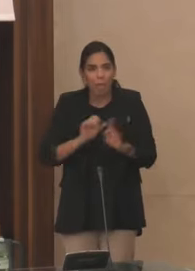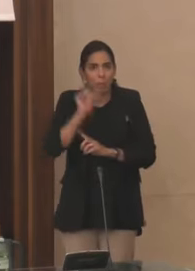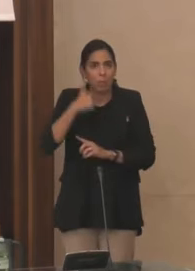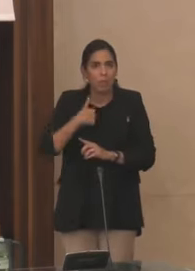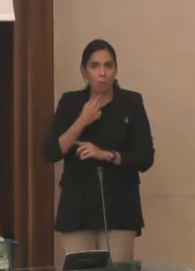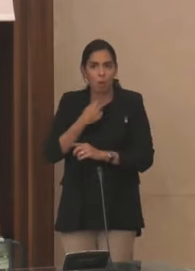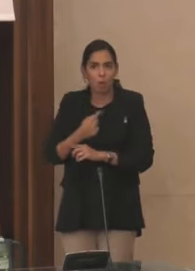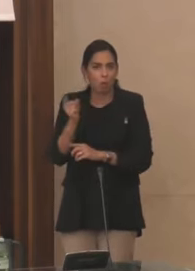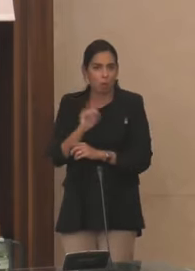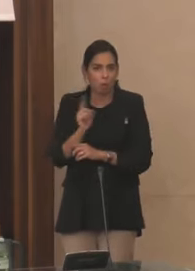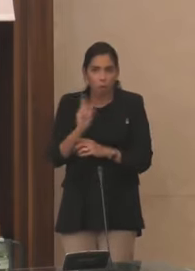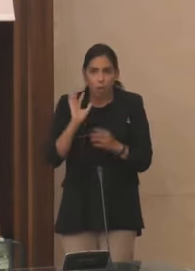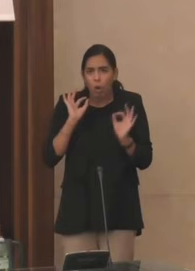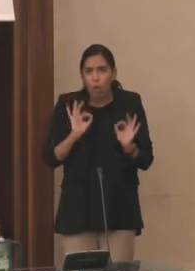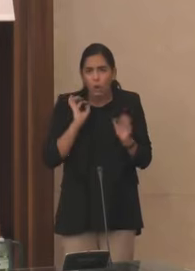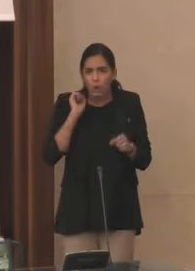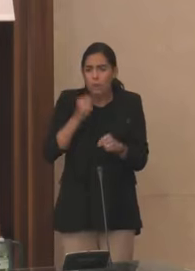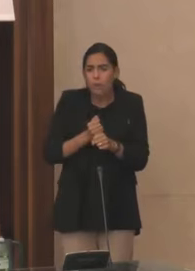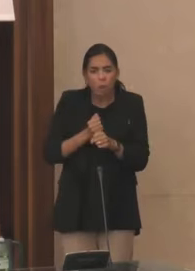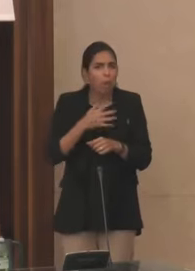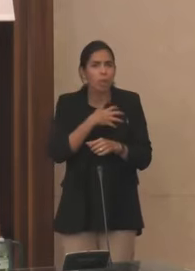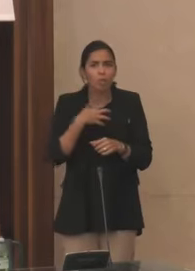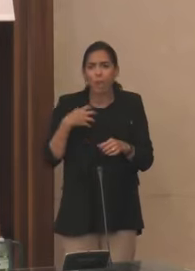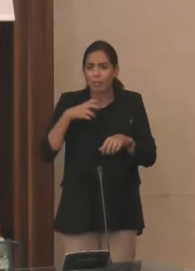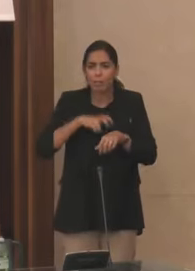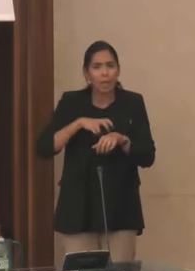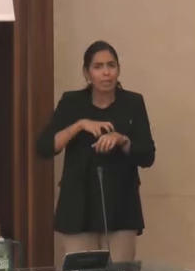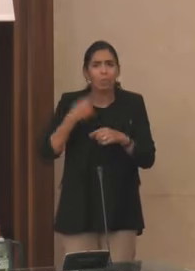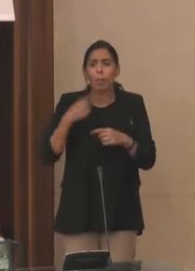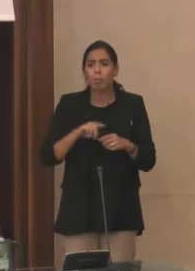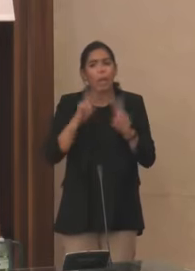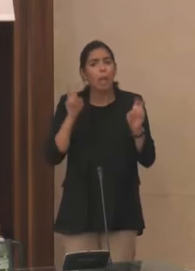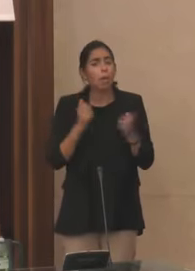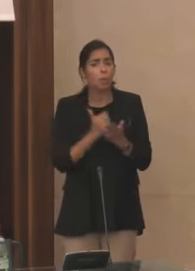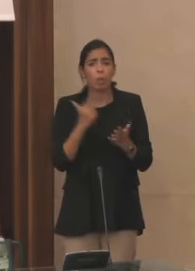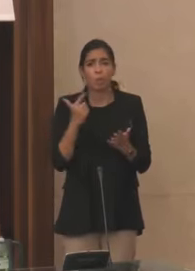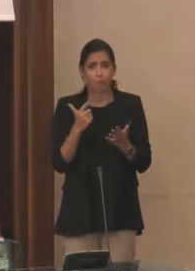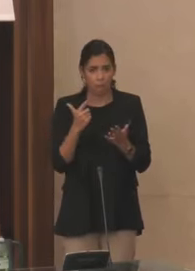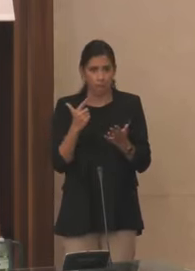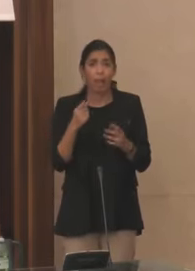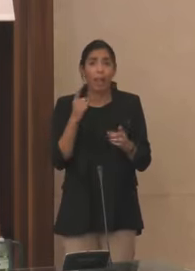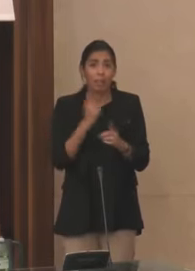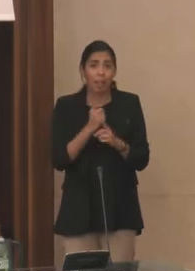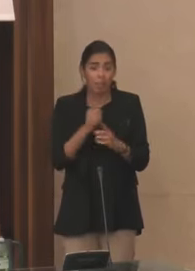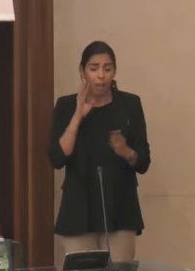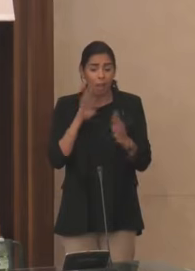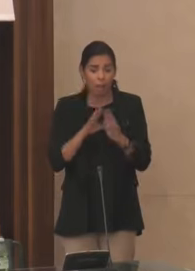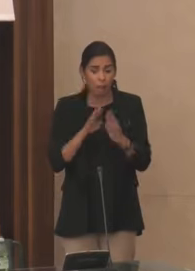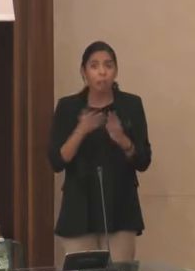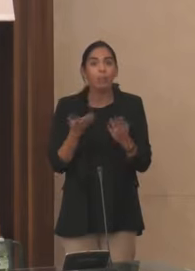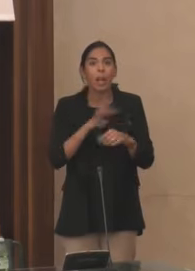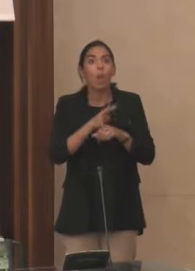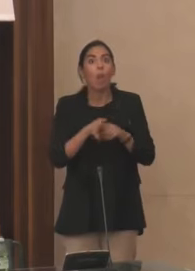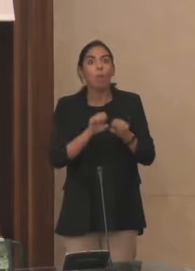della medicina e della scienza questo è un argomento centrale che deve essere affrontato e con la Covid in pratica è emersa in tutta la